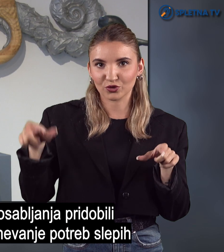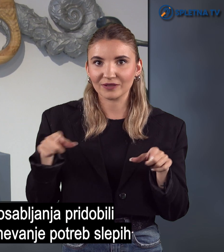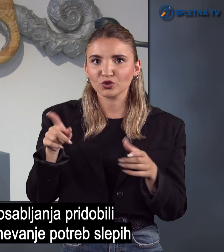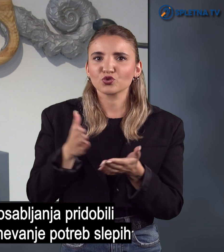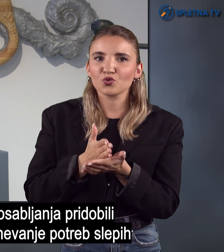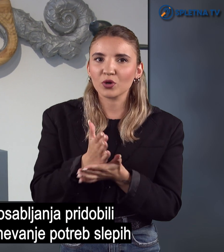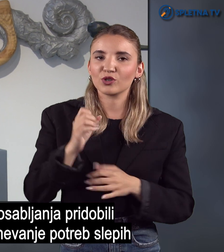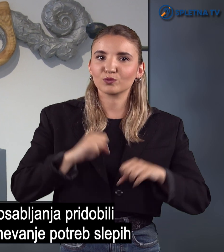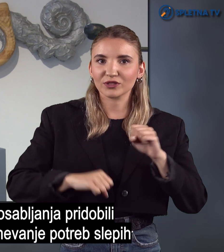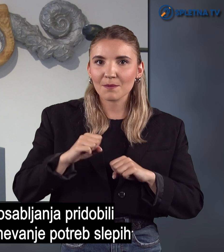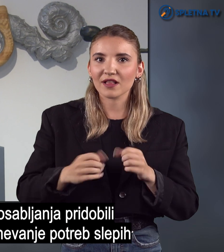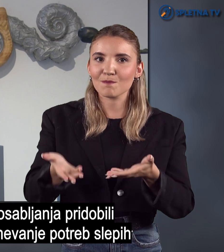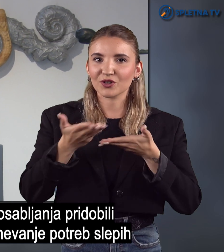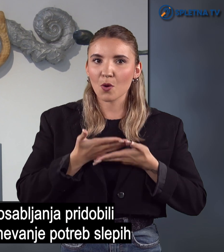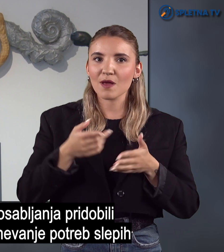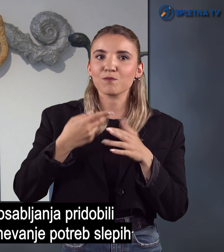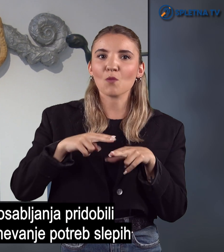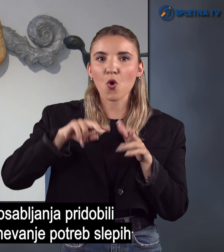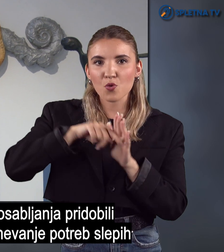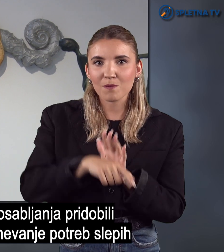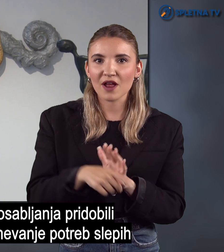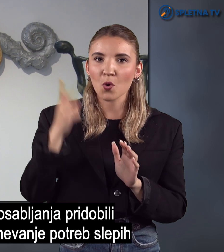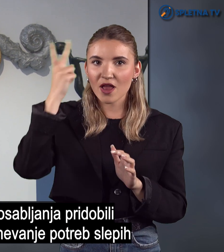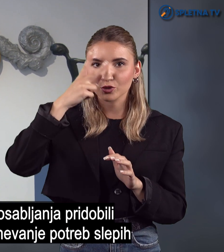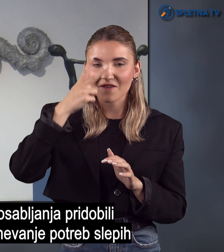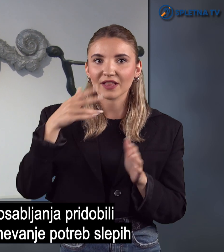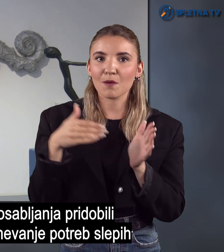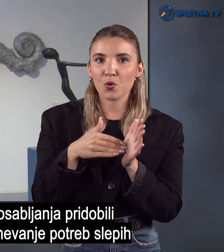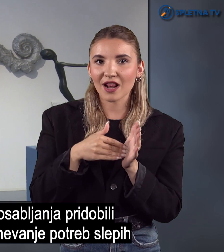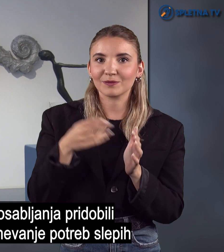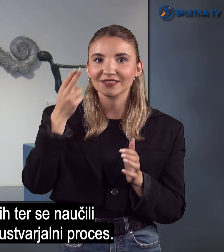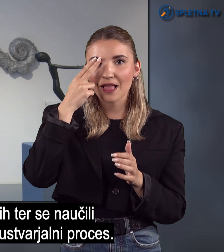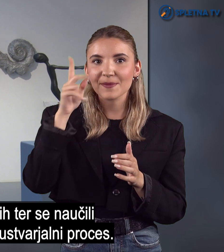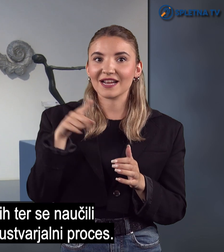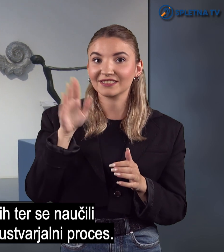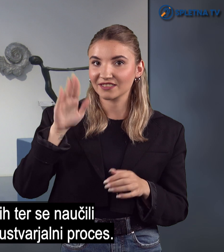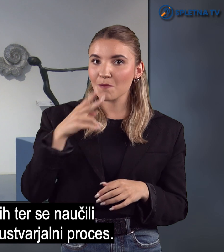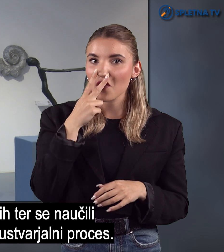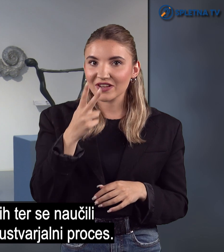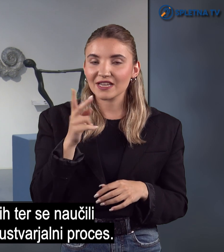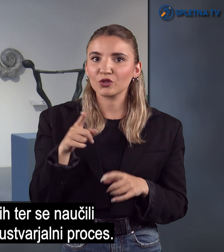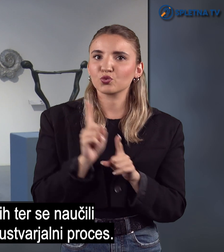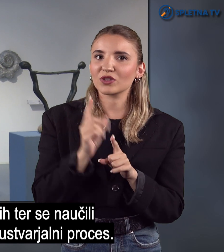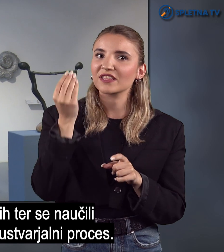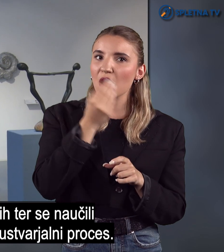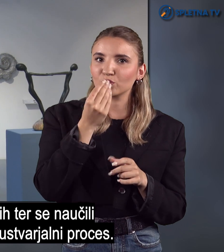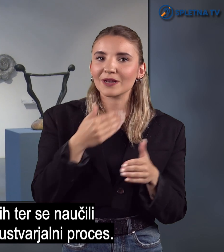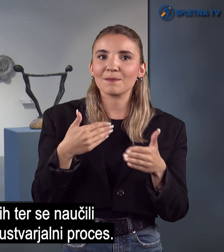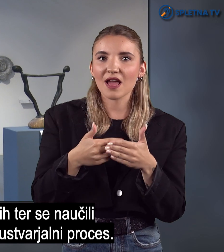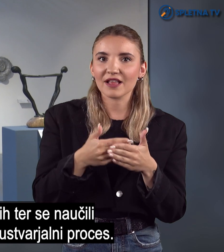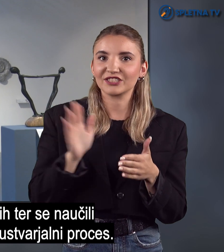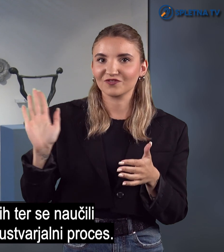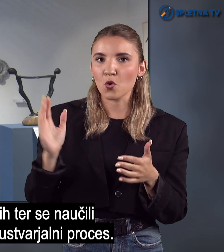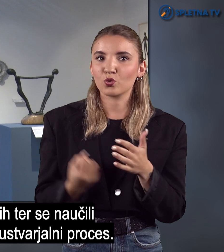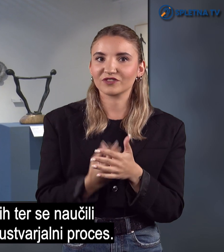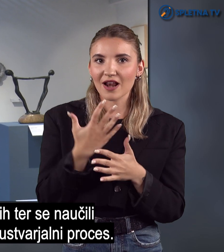sodelujočih, ki so skozi usposabljanja pridobili poglobljeno razumevanje potreb slepih in slabovidnih ter se naučili prilagajati